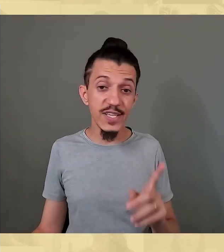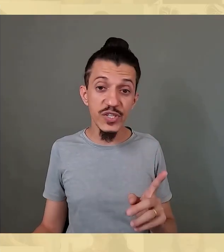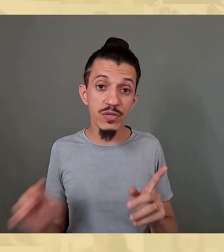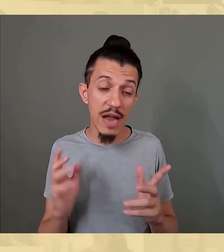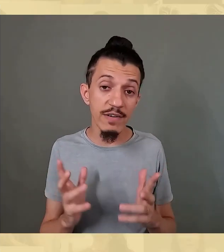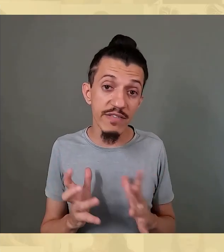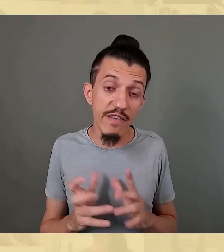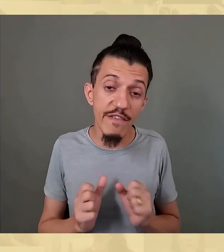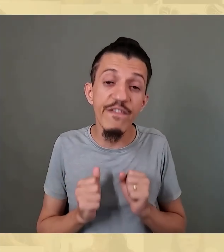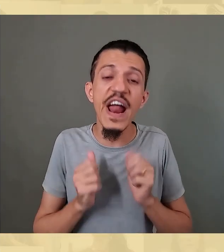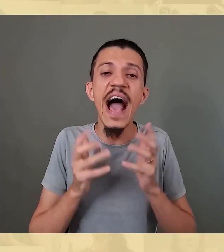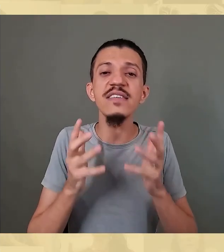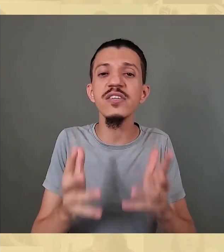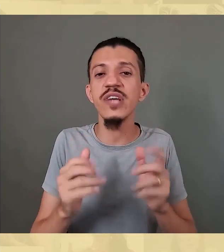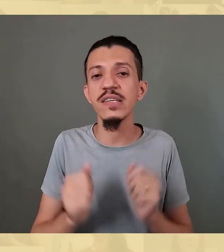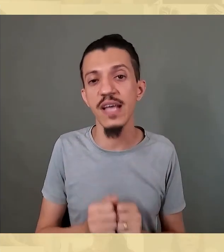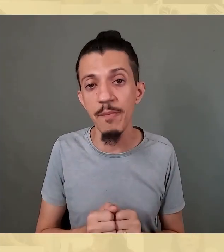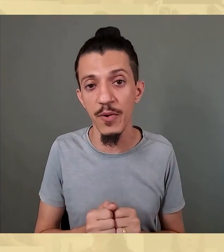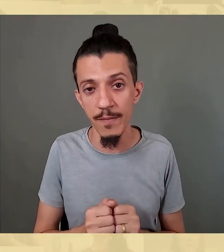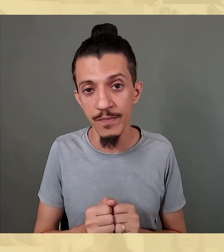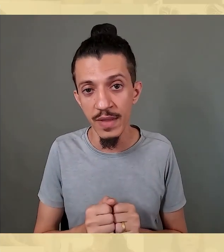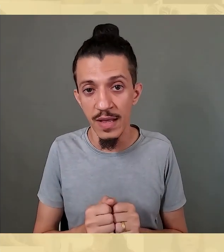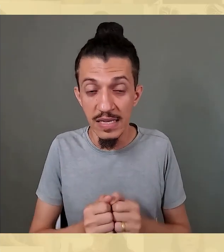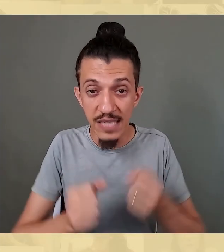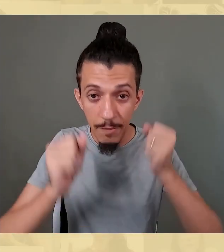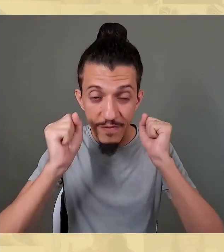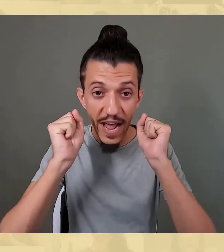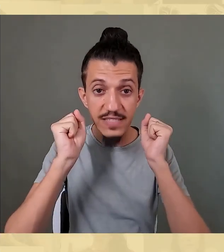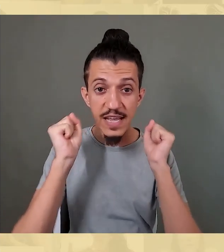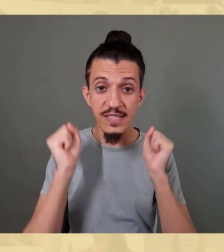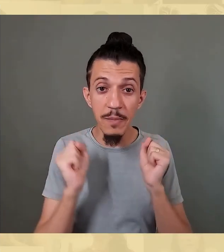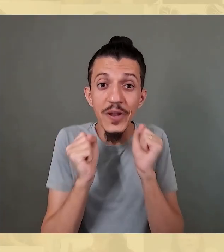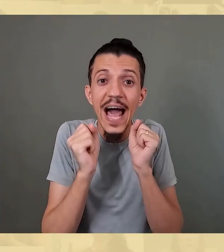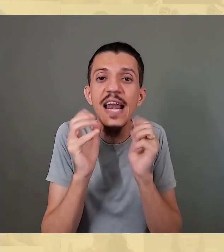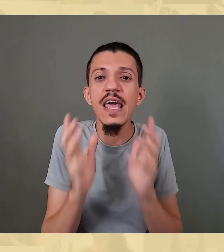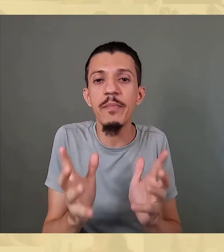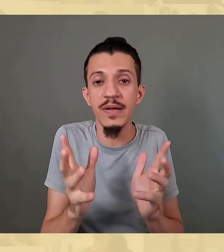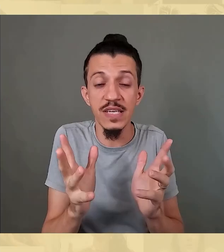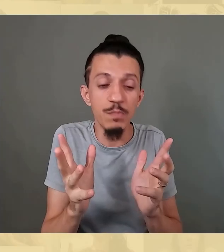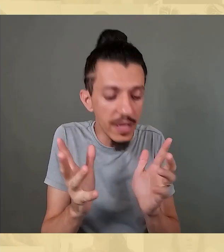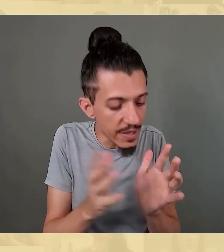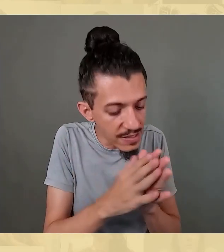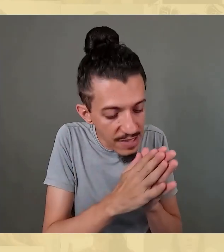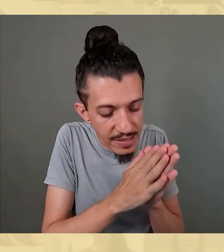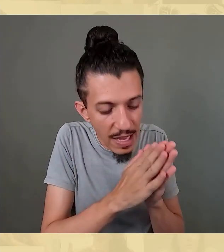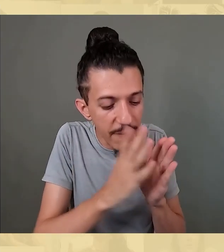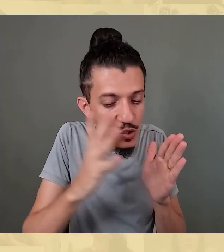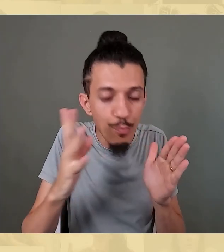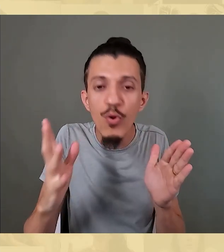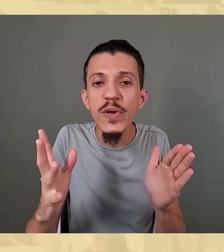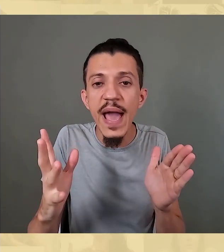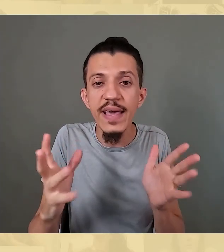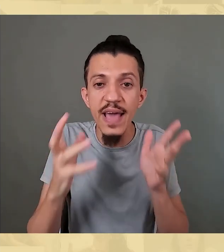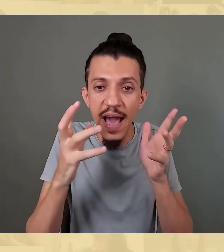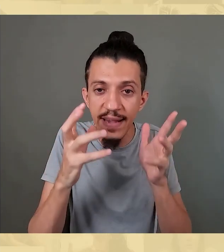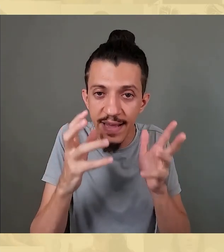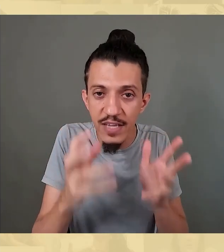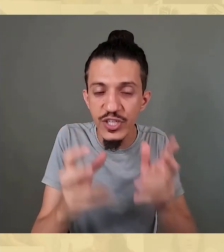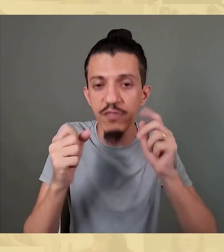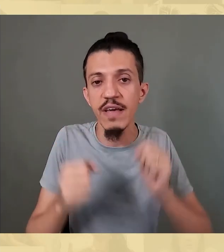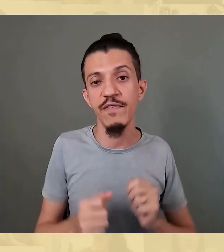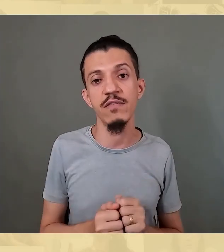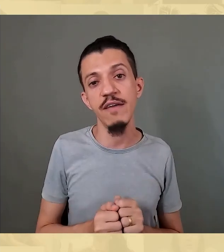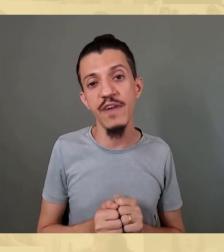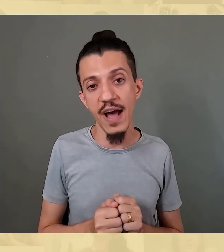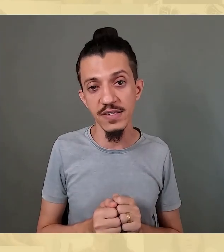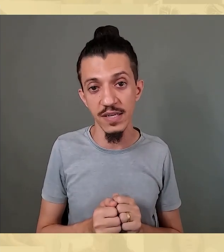Além disso, lá você vai ver frases de exemplo. Sempre frases de exemplo na Libras, explicando exatamente o porquê que é daquele jeito